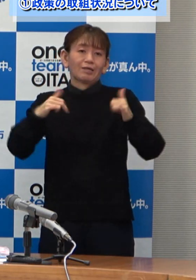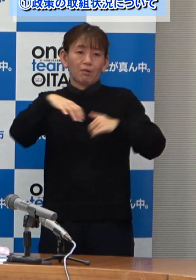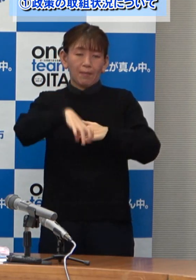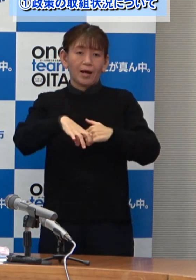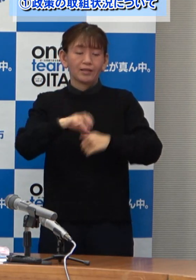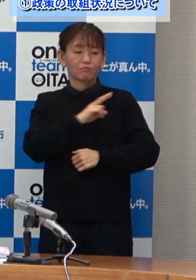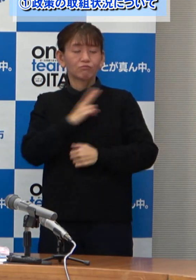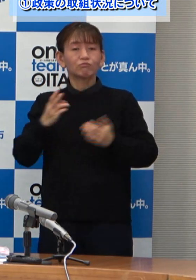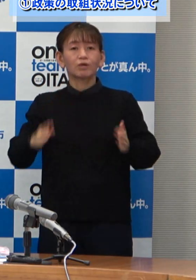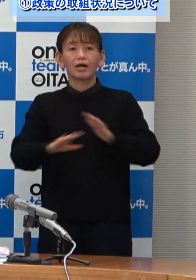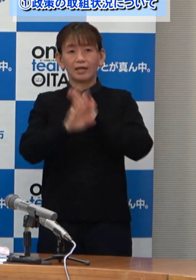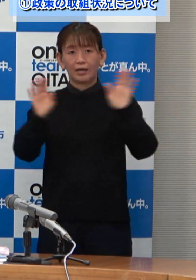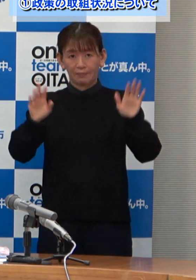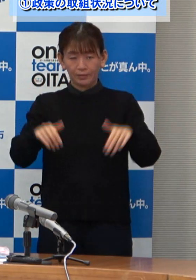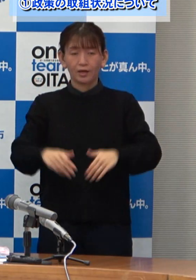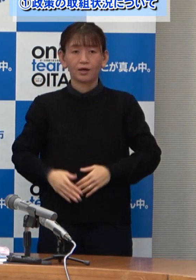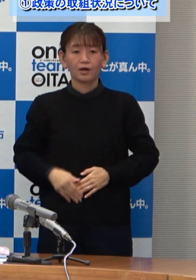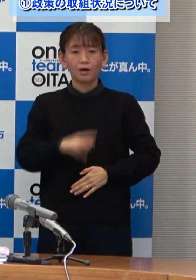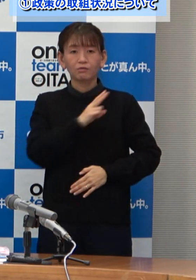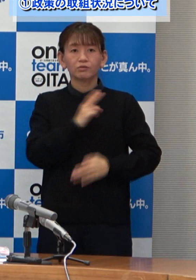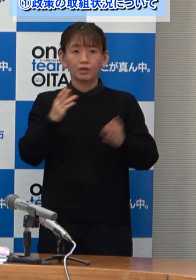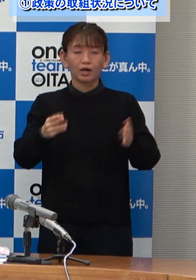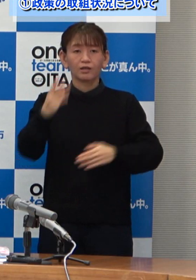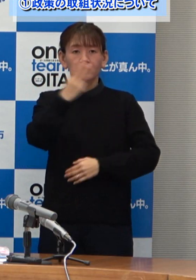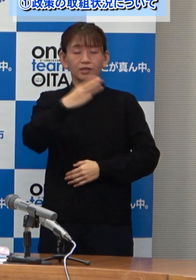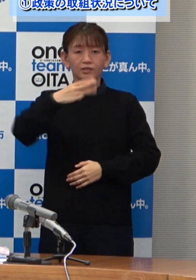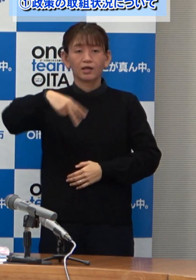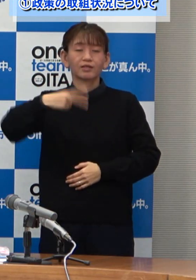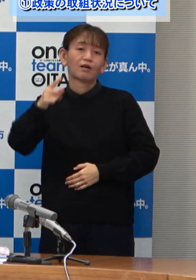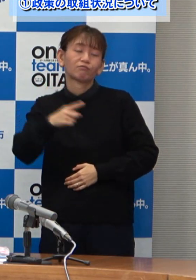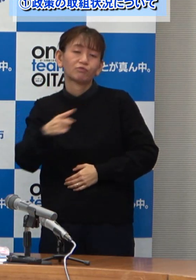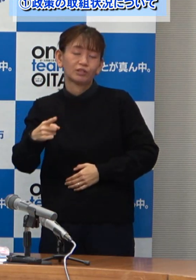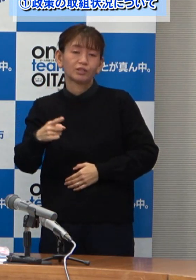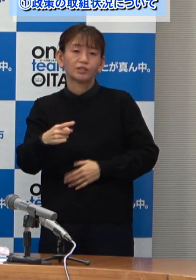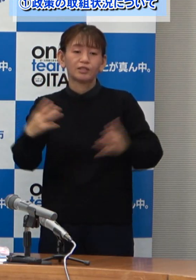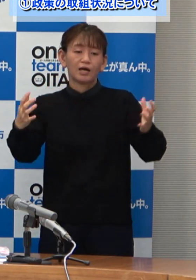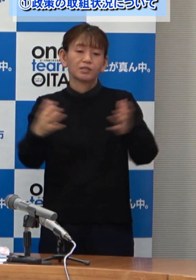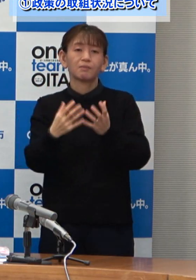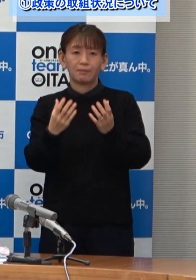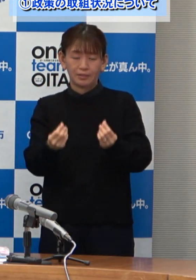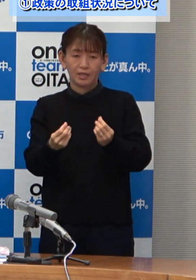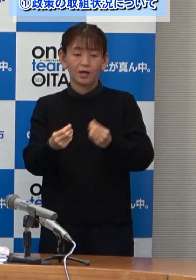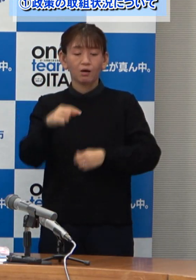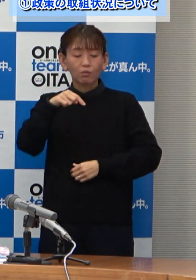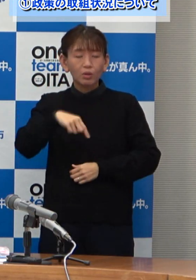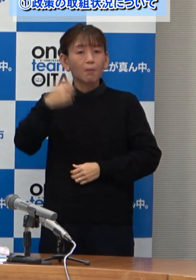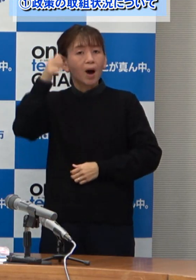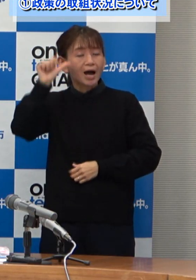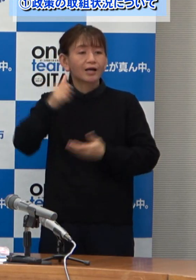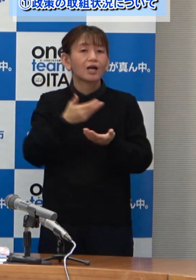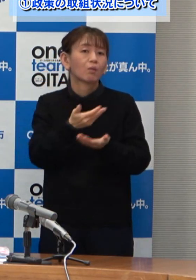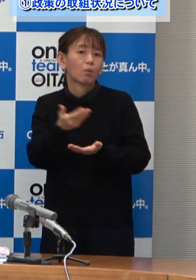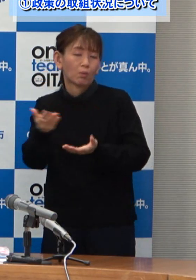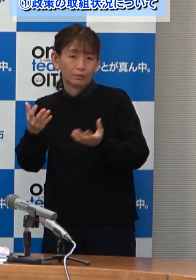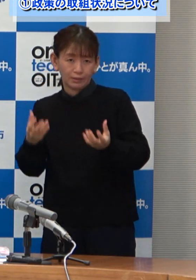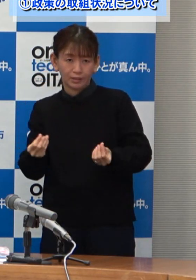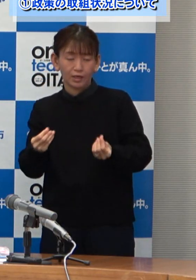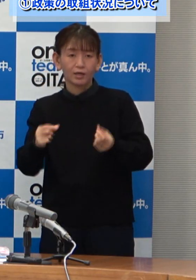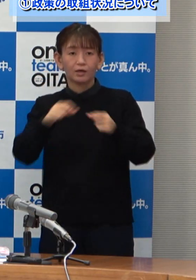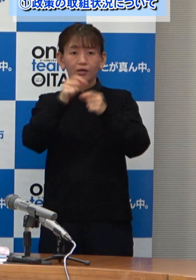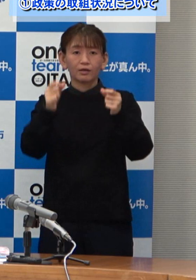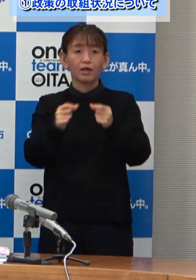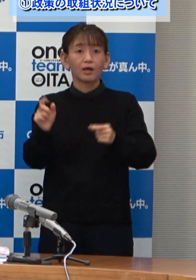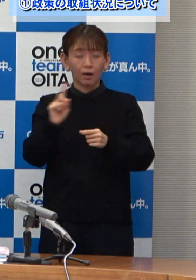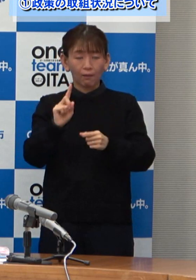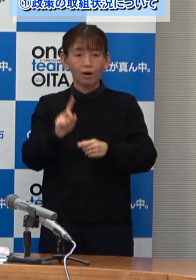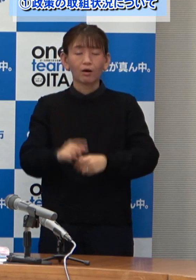日間で3200人の皆様に来場していただきましたそこでのアンケートでは回答者